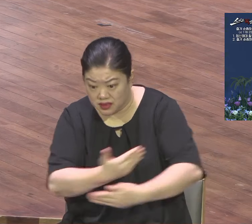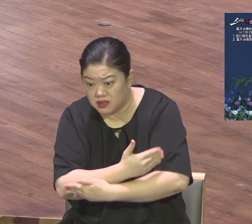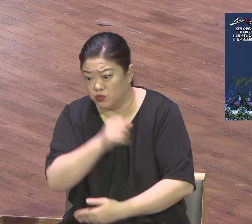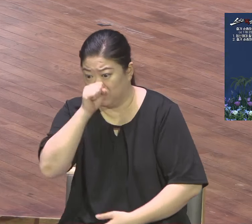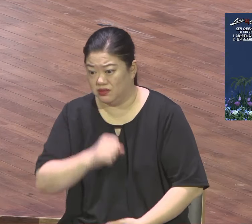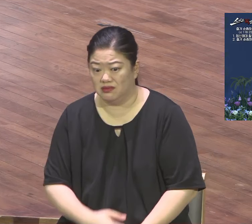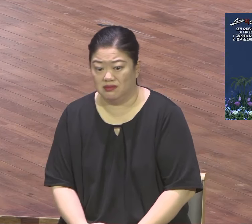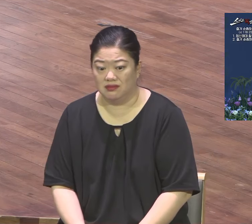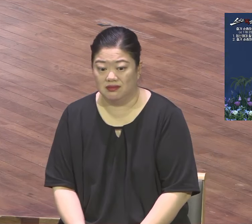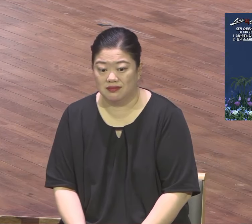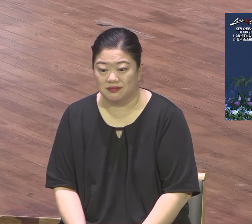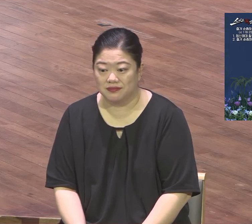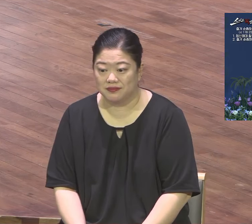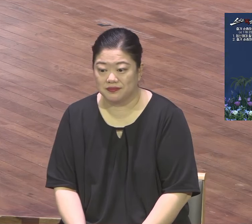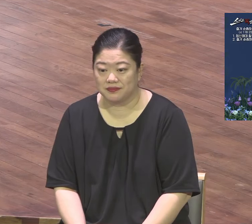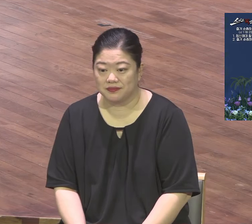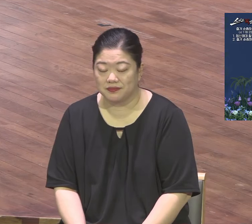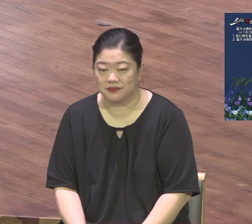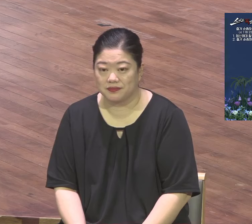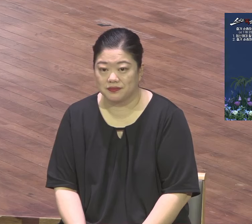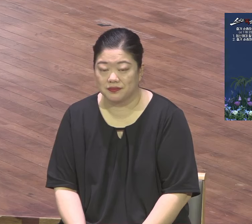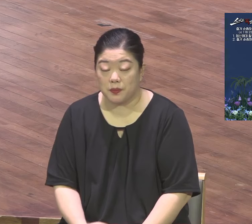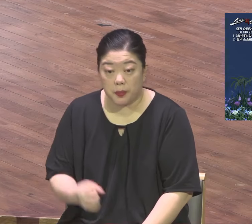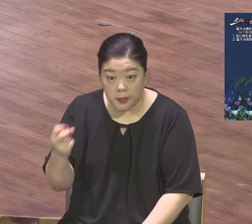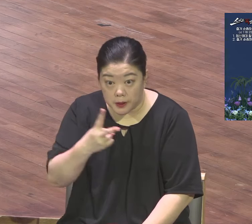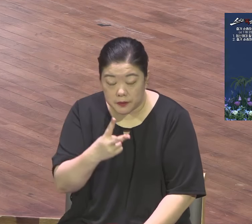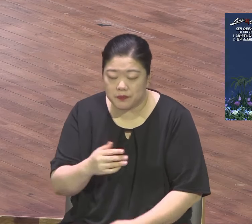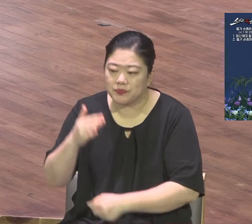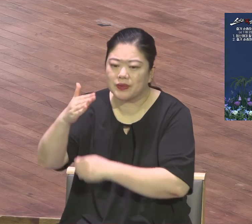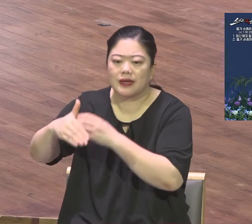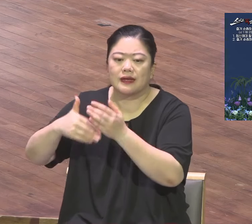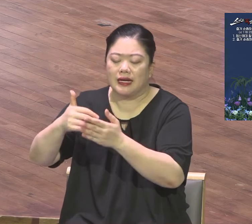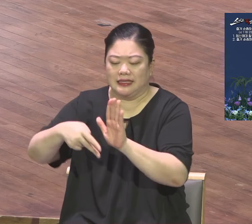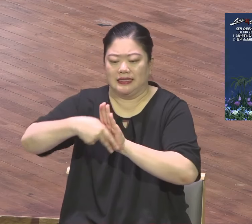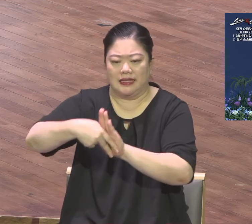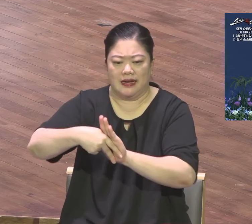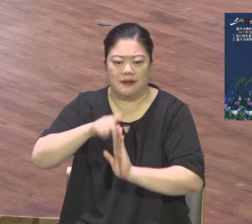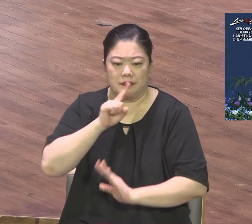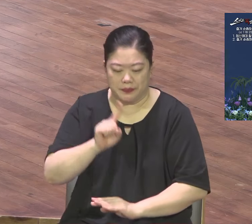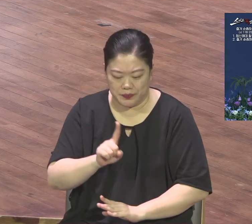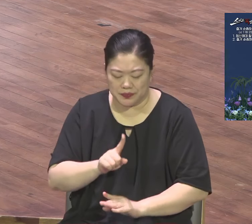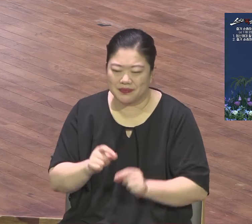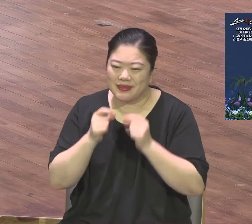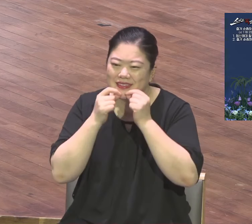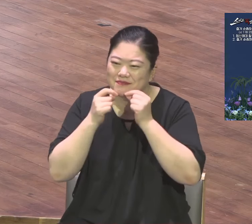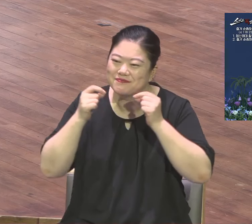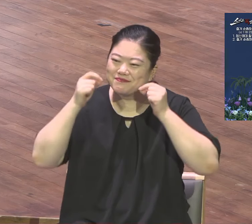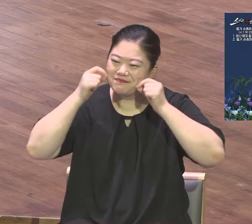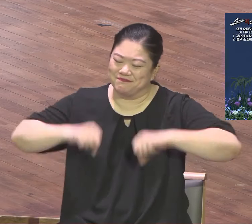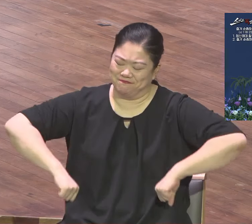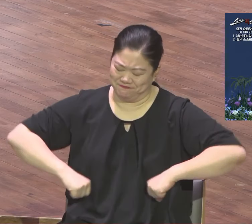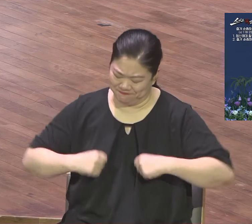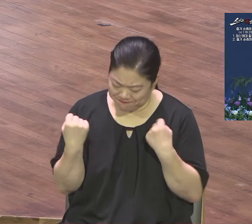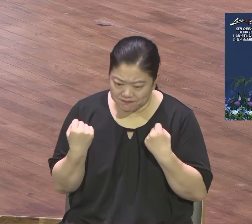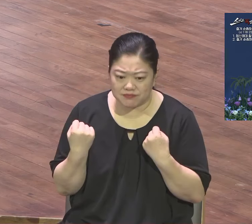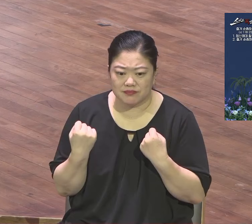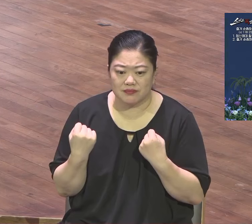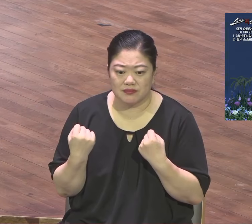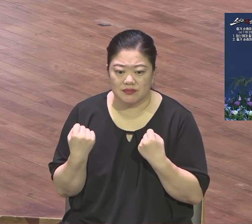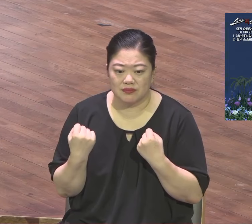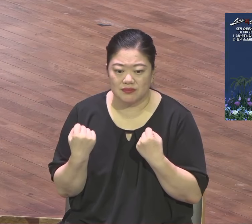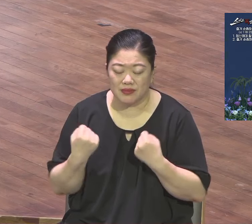그리고 세 번째로 뭐요? 절교 순종하라. 절교 순종하라. 오라. 변론하자 우리. 그리고